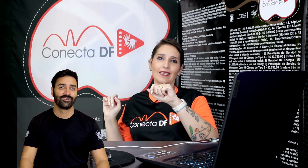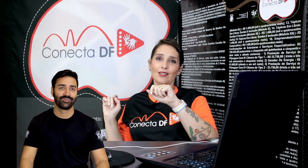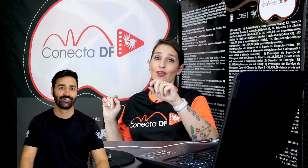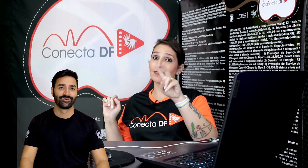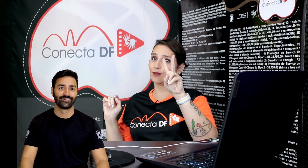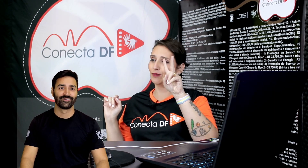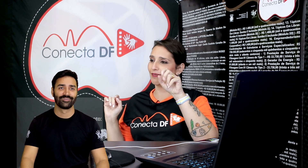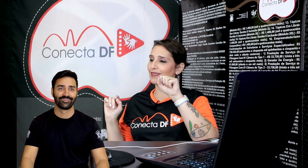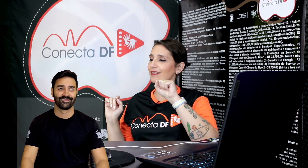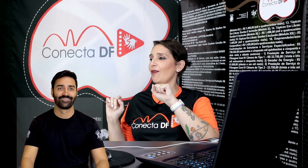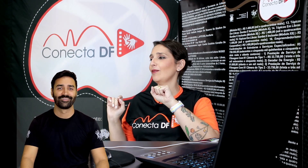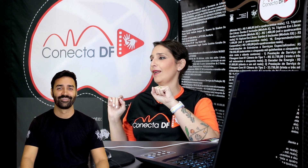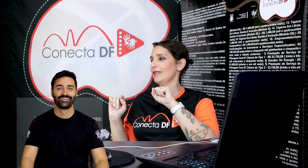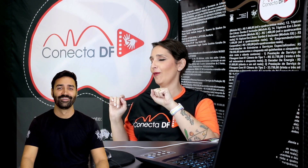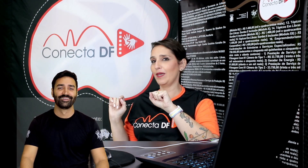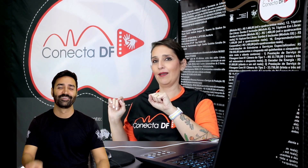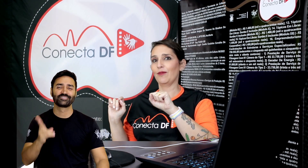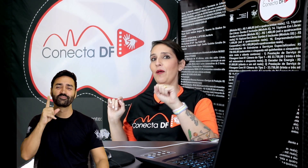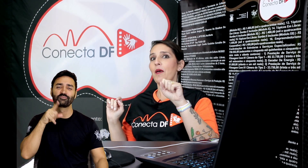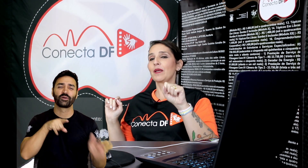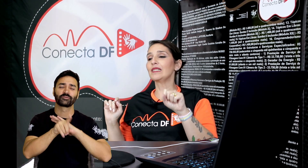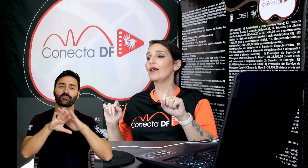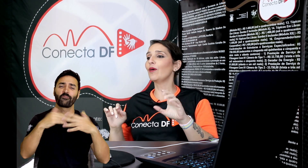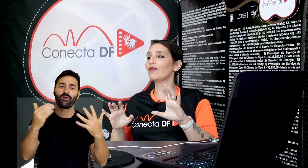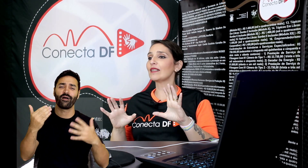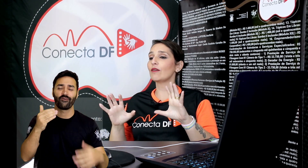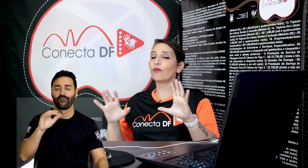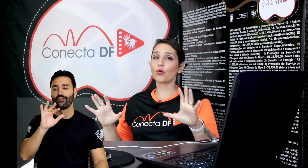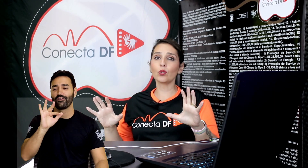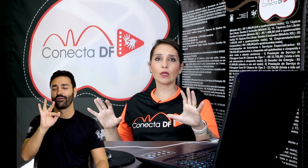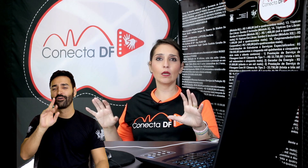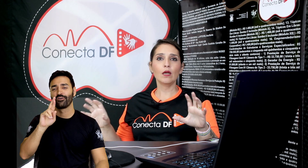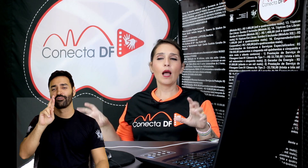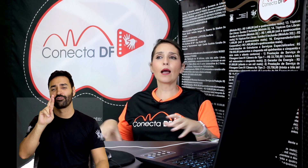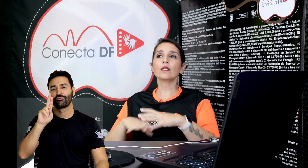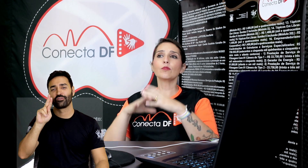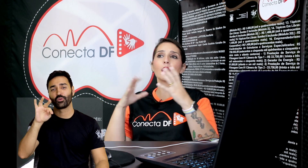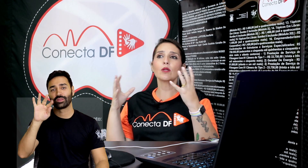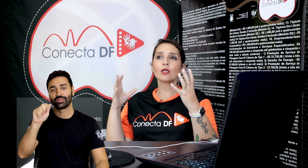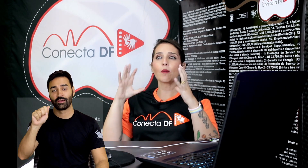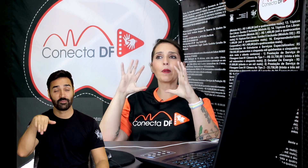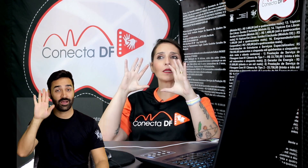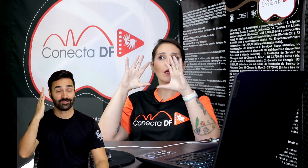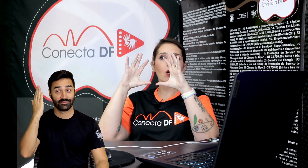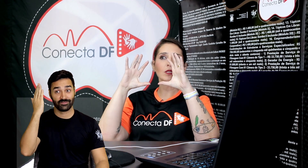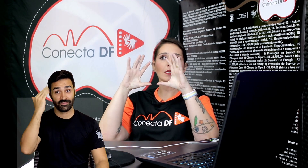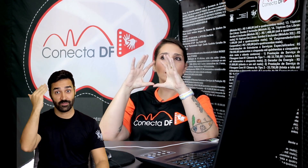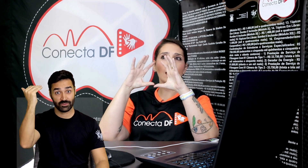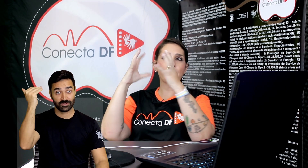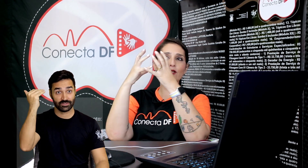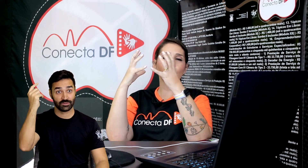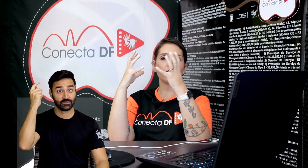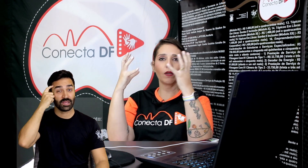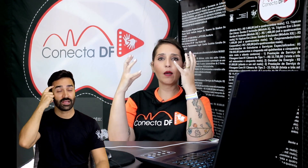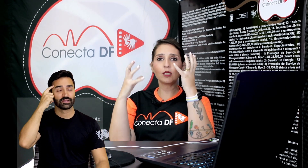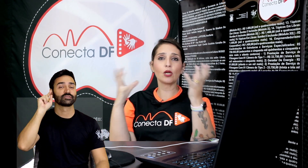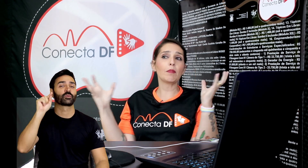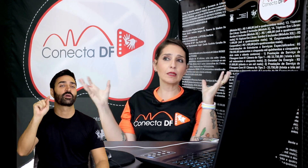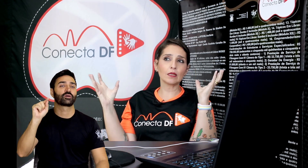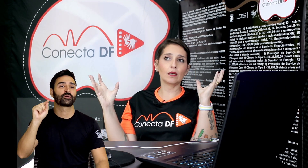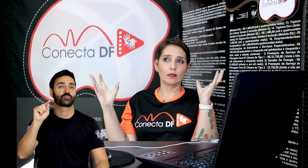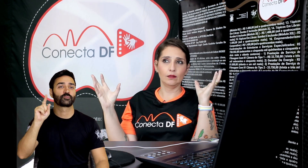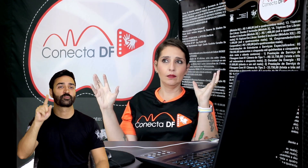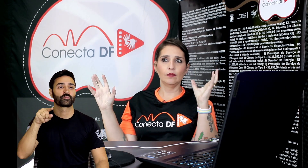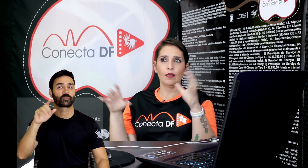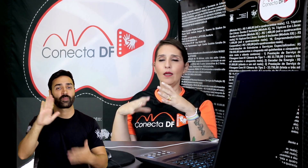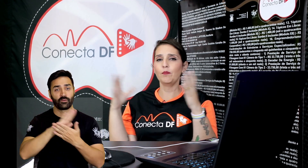nessa daí, já é a segunda vez que isso acontece comigo. Porque assim, quando fala assim, fruta, a grande maioria já pensa como assim, a imagem que vem à mente é a